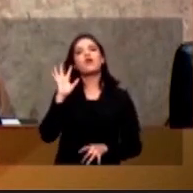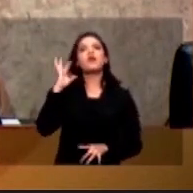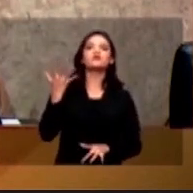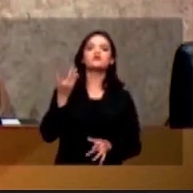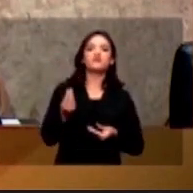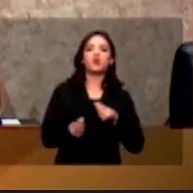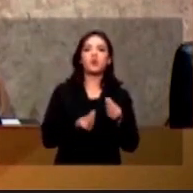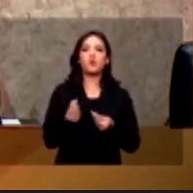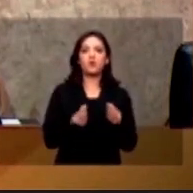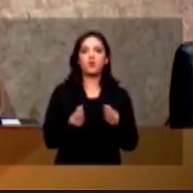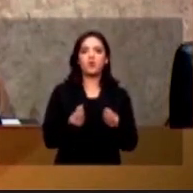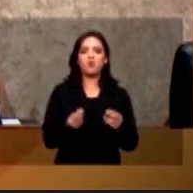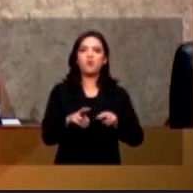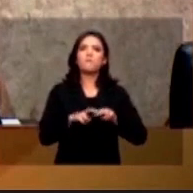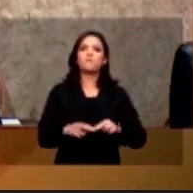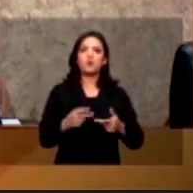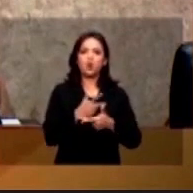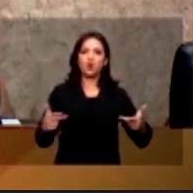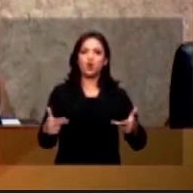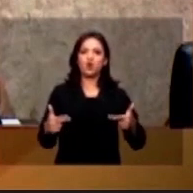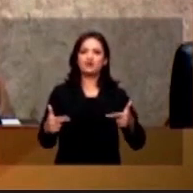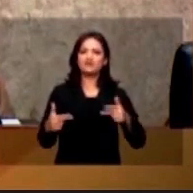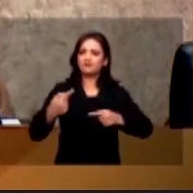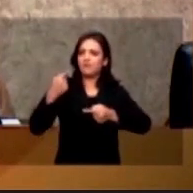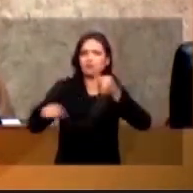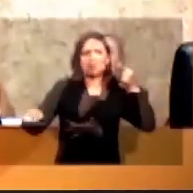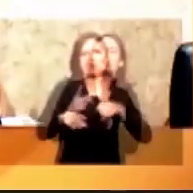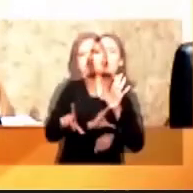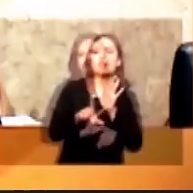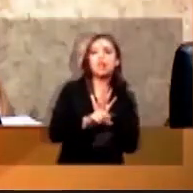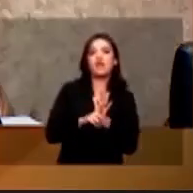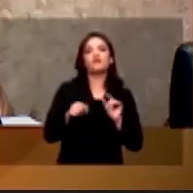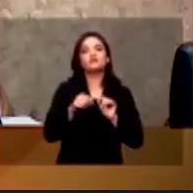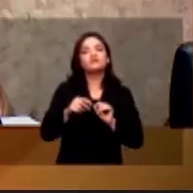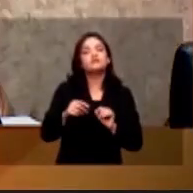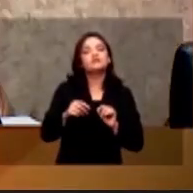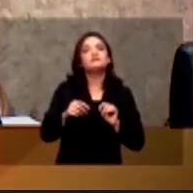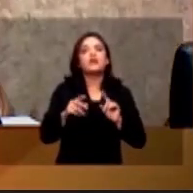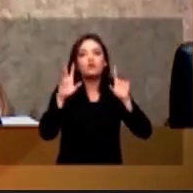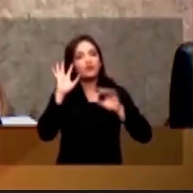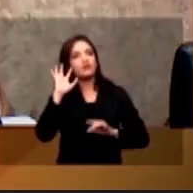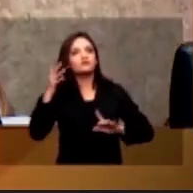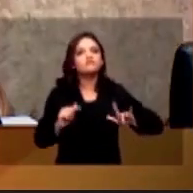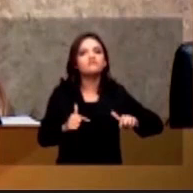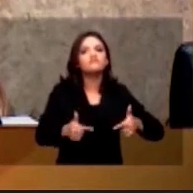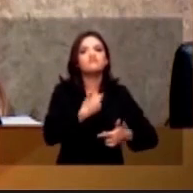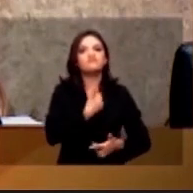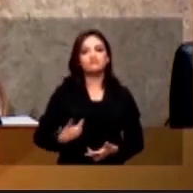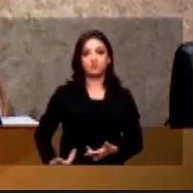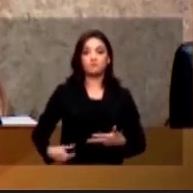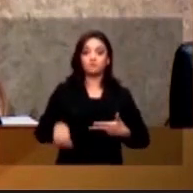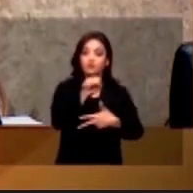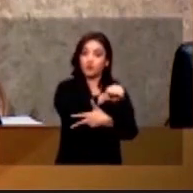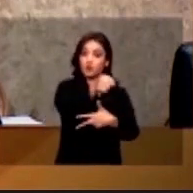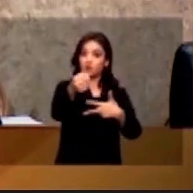mediante mecanismos para dos limites da Constituição os poderes e geral a